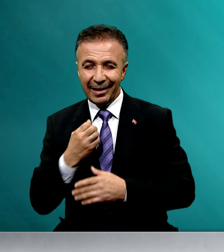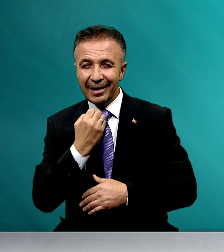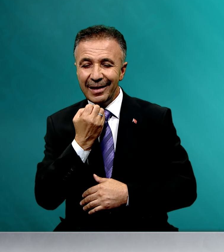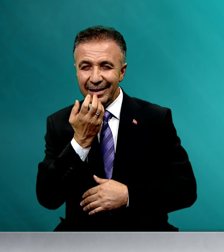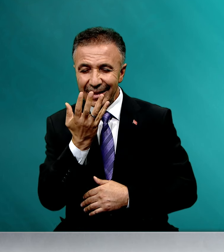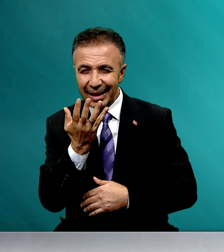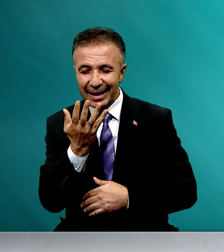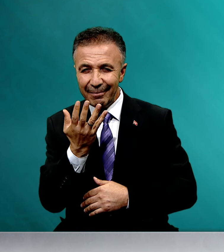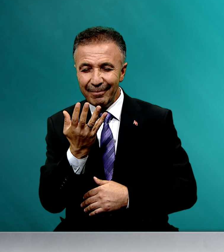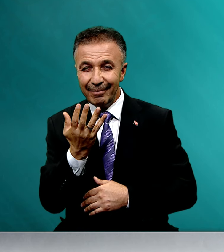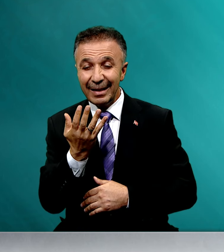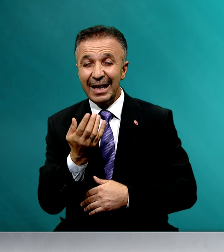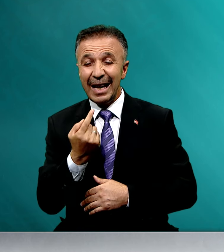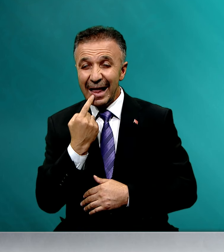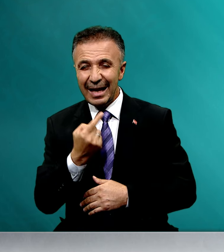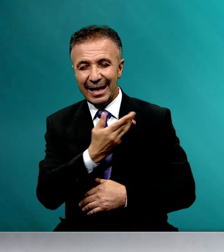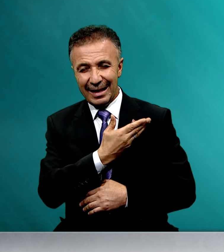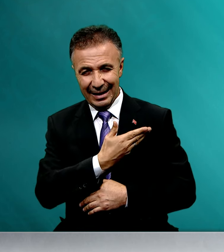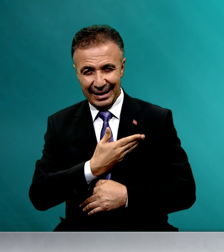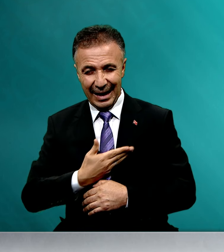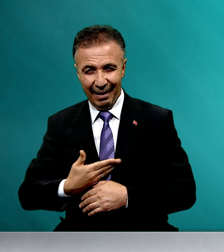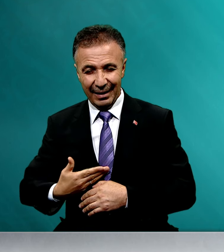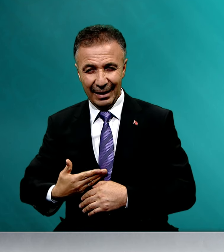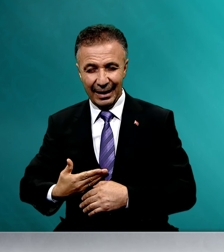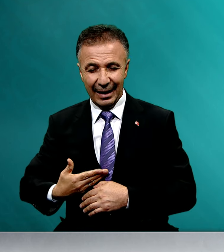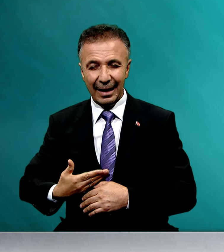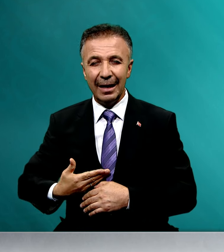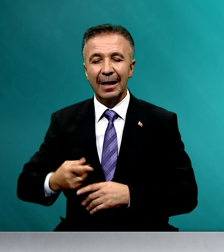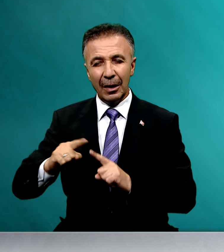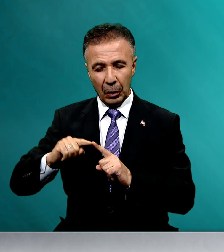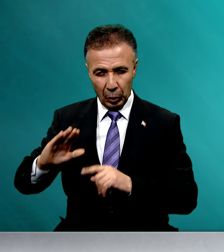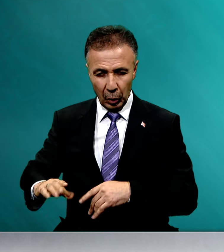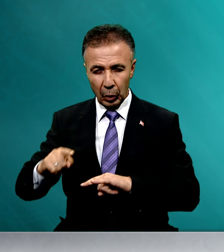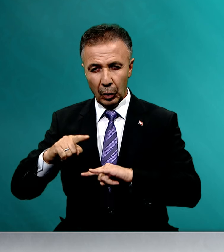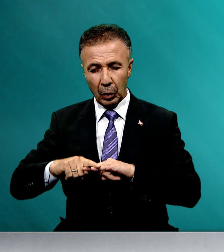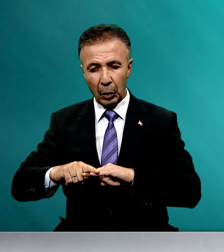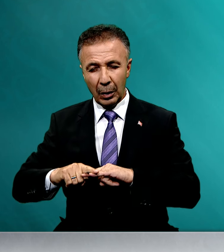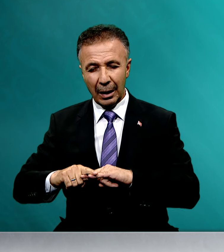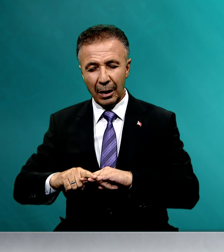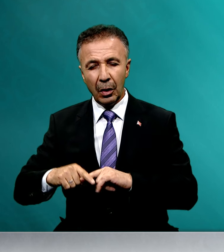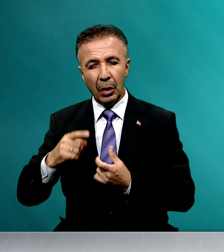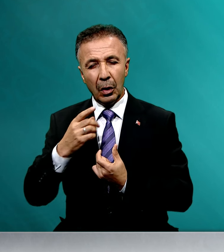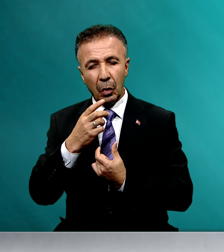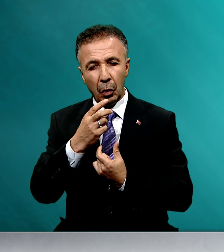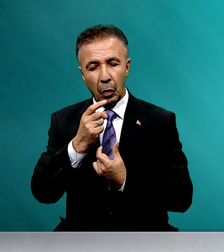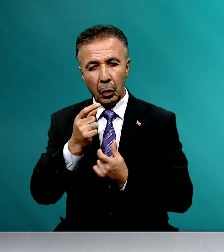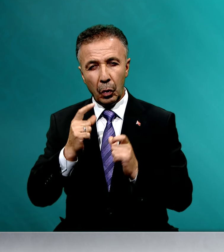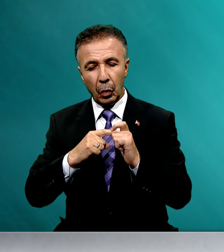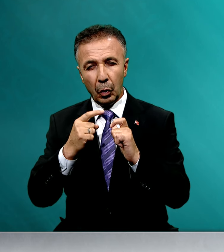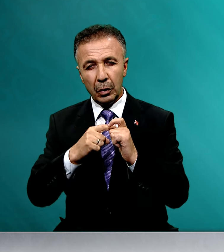diyerek sevdiği, cennet gençlerinin efendisi olarak övdüğü torunu Hazreti